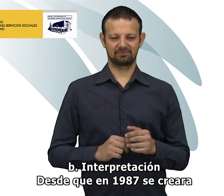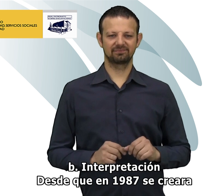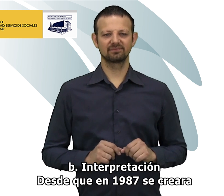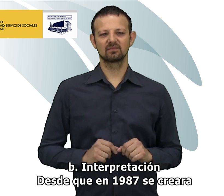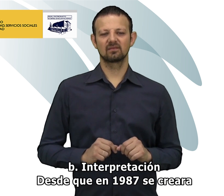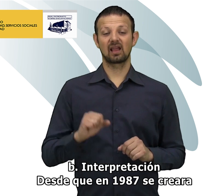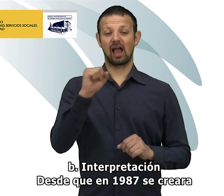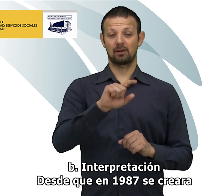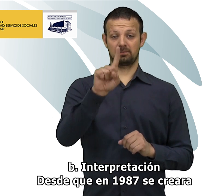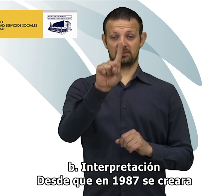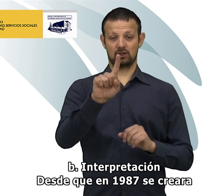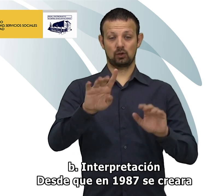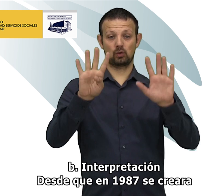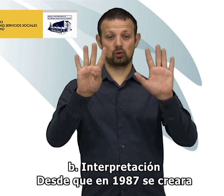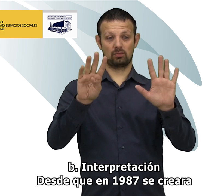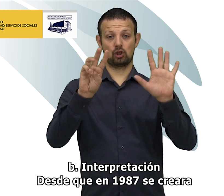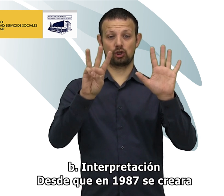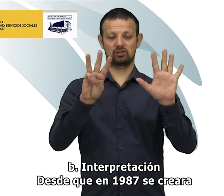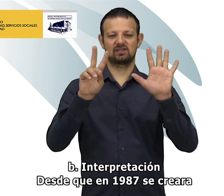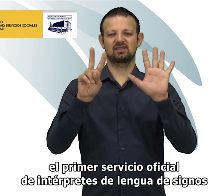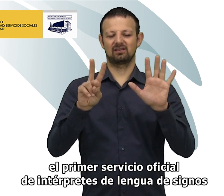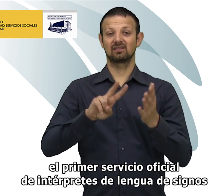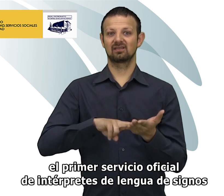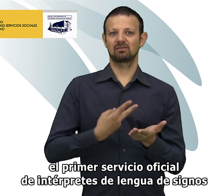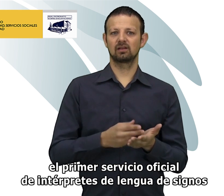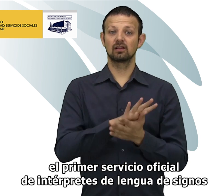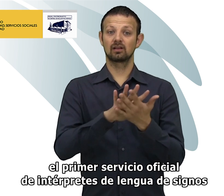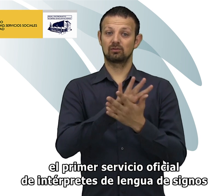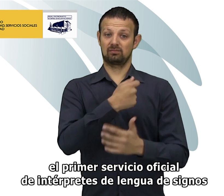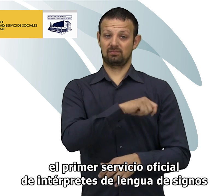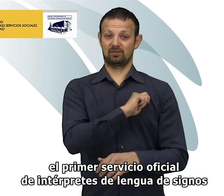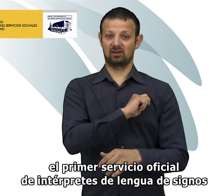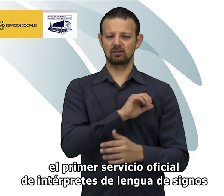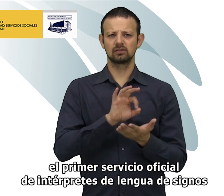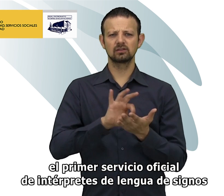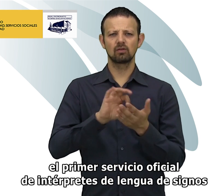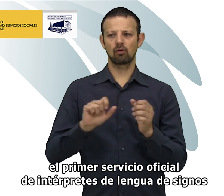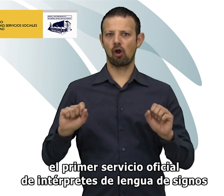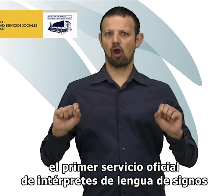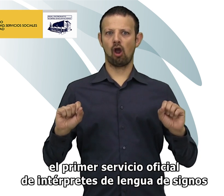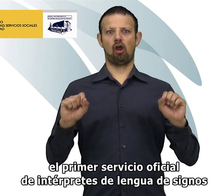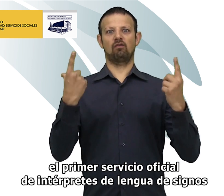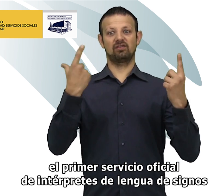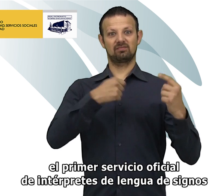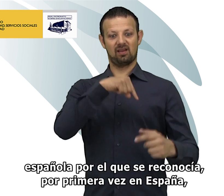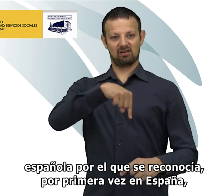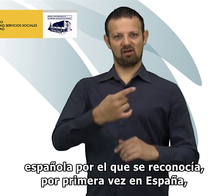Interpretación. Desde que en 1987 se creara el primer servicio oficial de intérpretes de lengua de signos